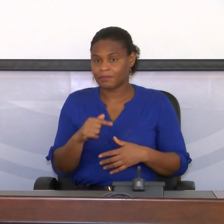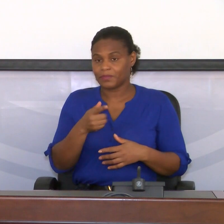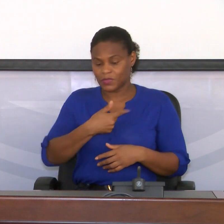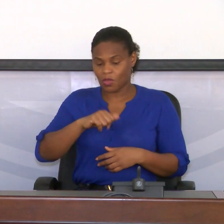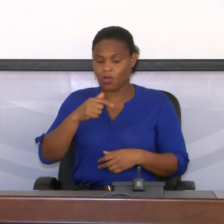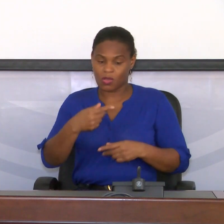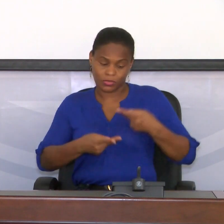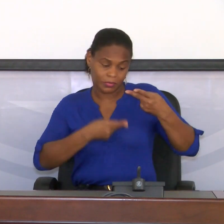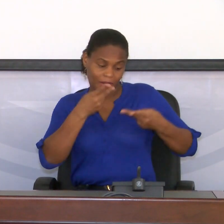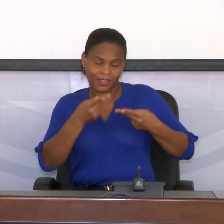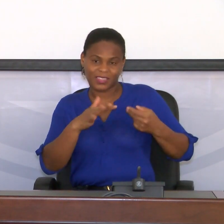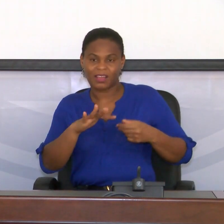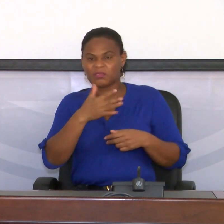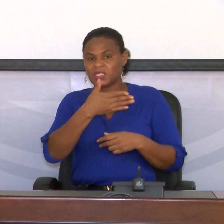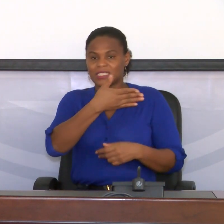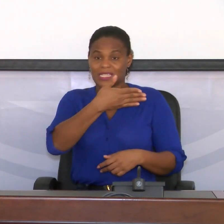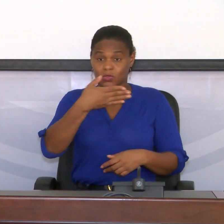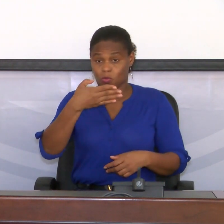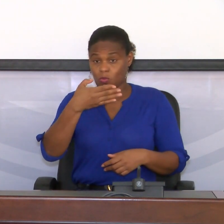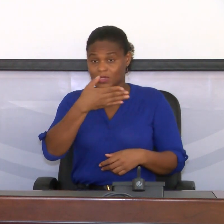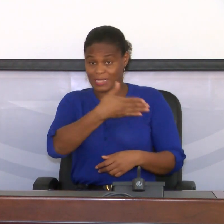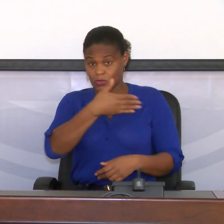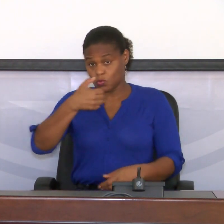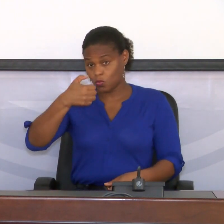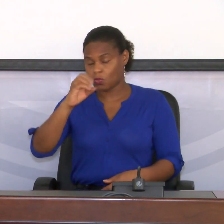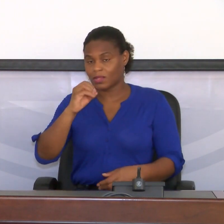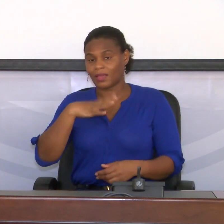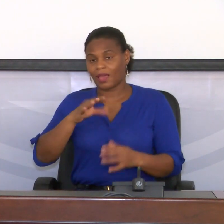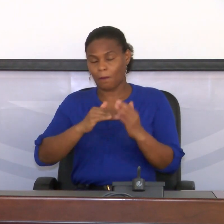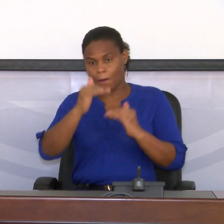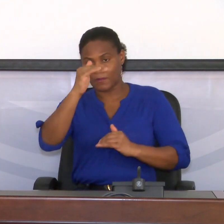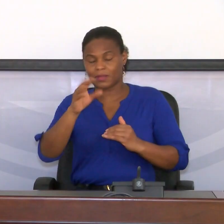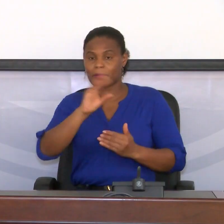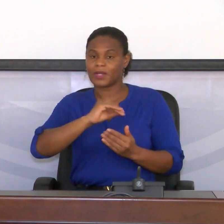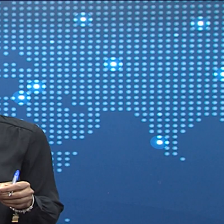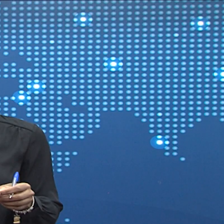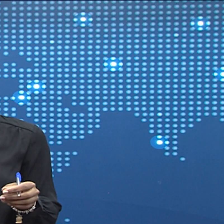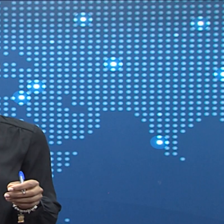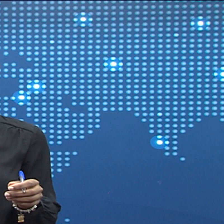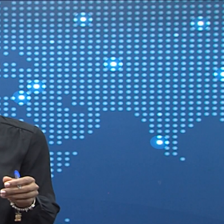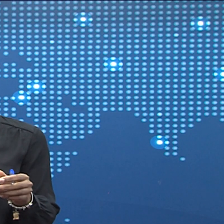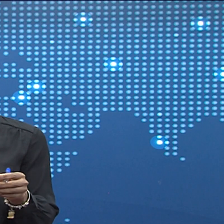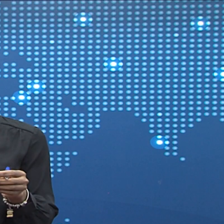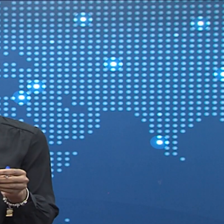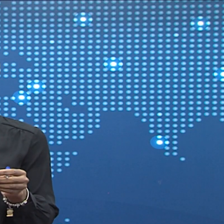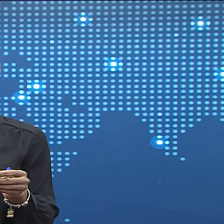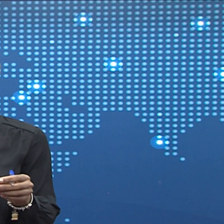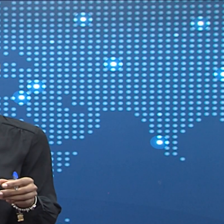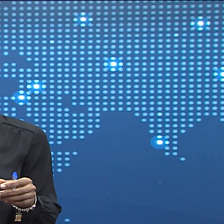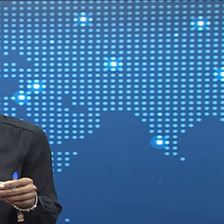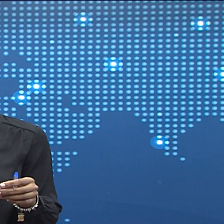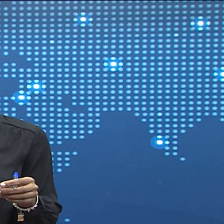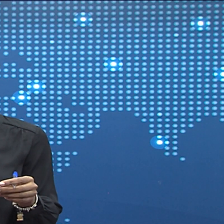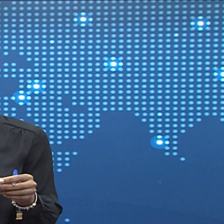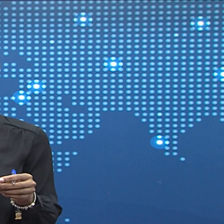E estamos a analisar cerca de 150 e queremos aumentar ainda mais em cada um dos laboratórios. Que ali é a declaração do Diretor